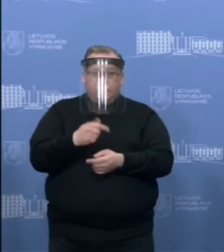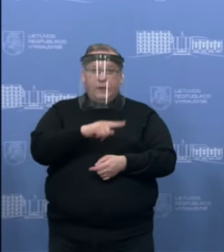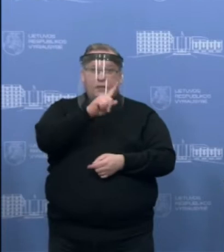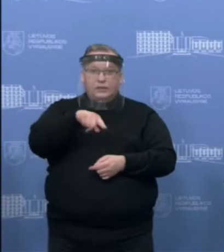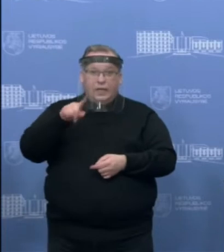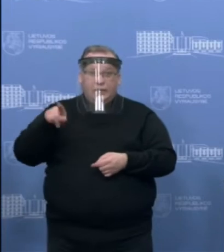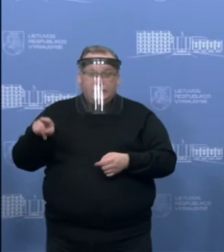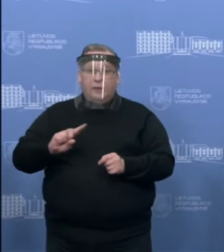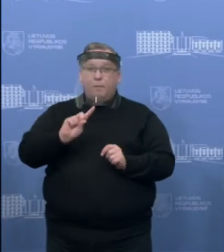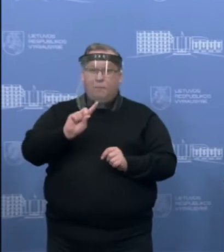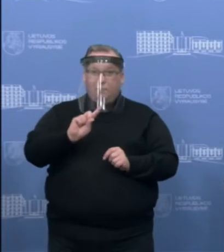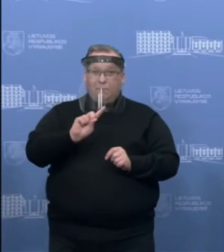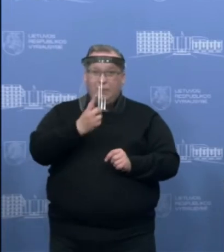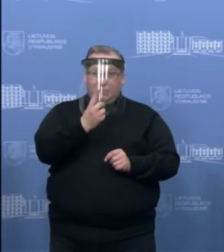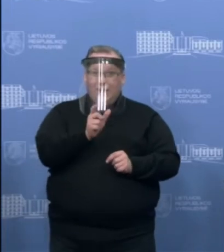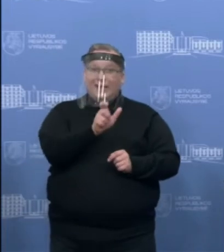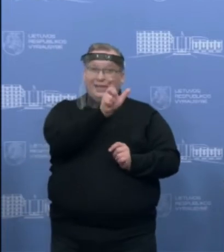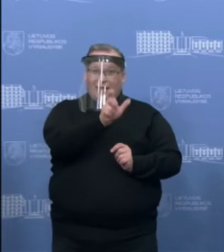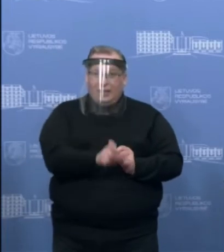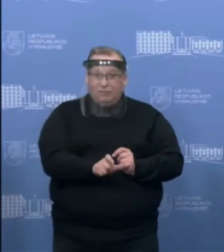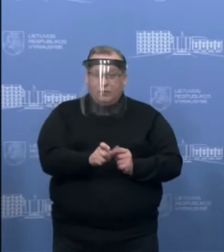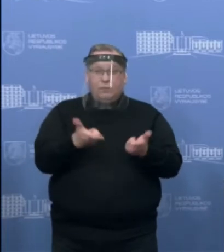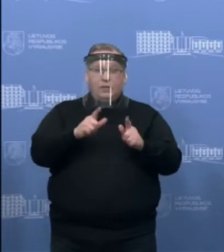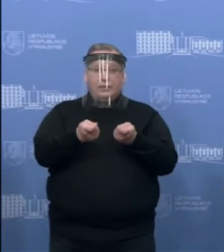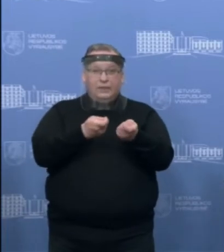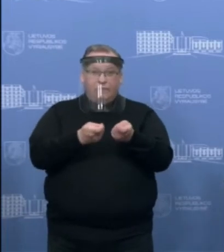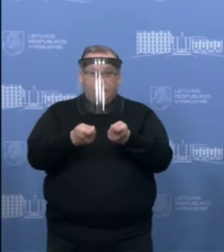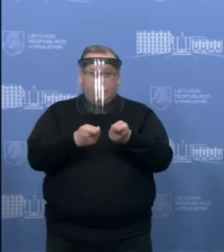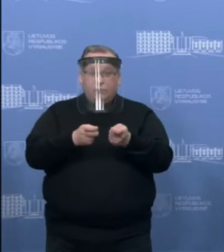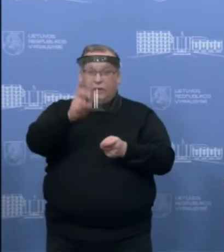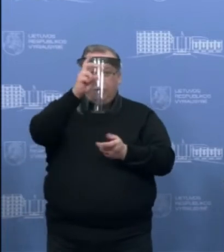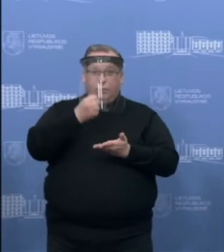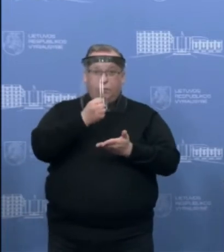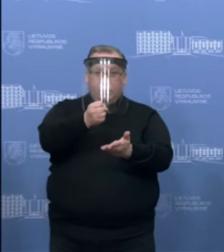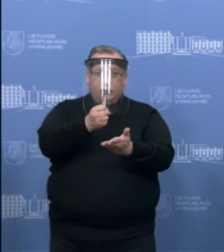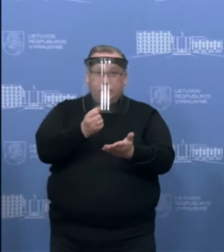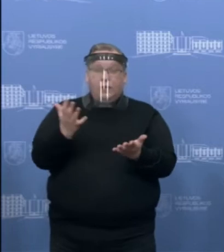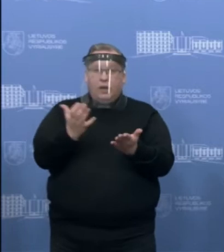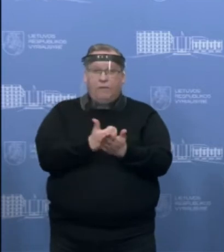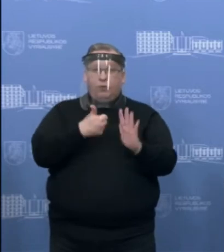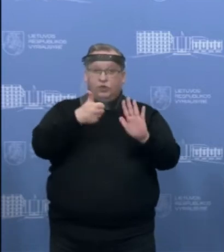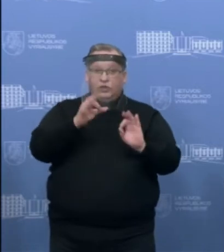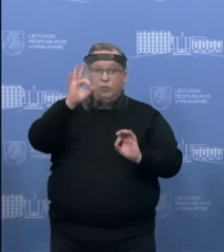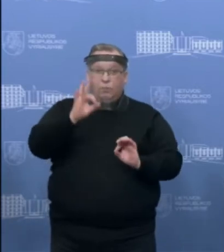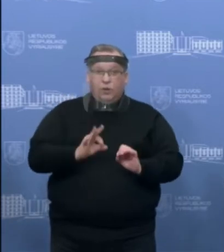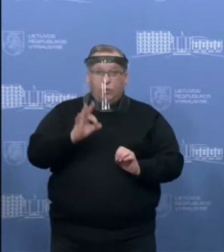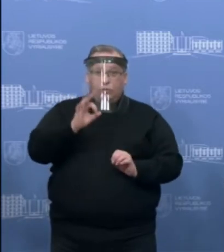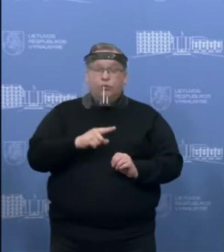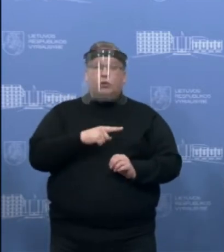metų ketvirtį valstybės biudžetas ir savivaldybių biudžetai pajamų gavo 6%, tai yra daugiau